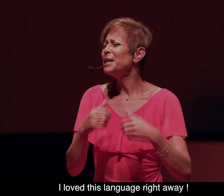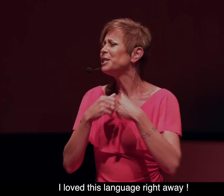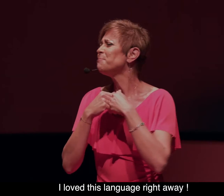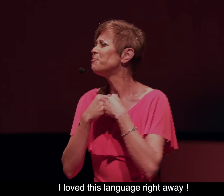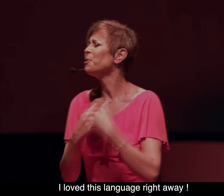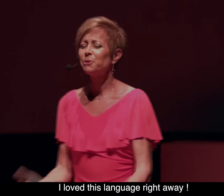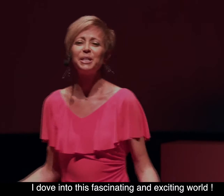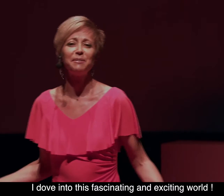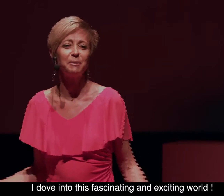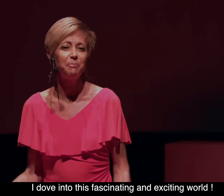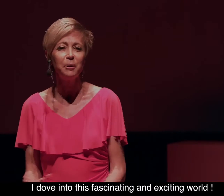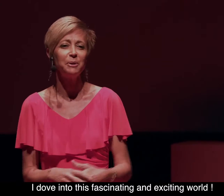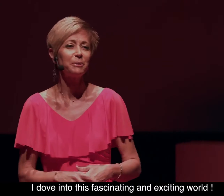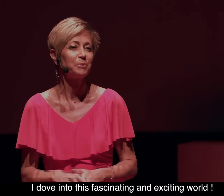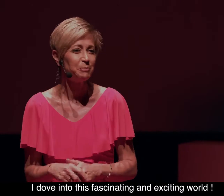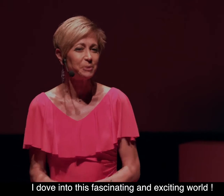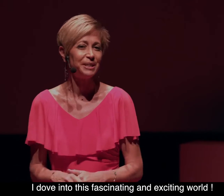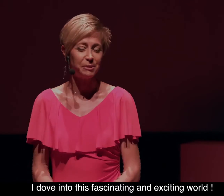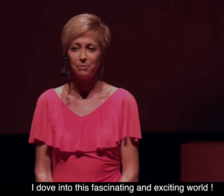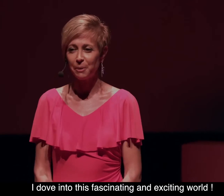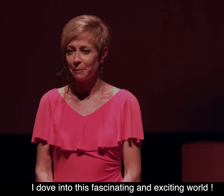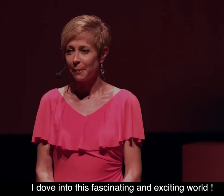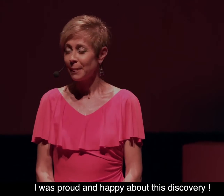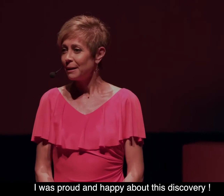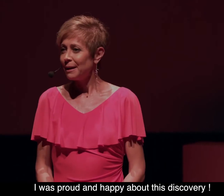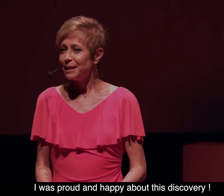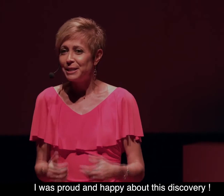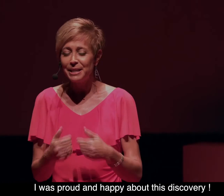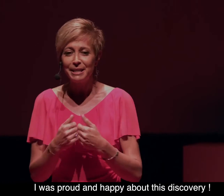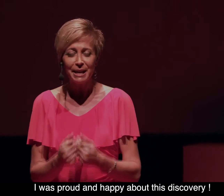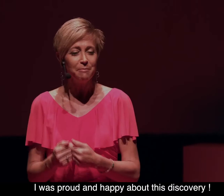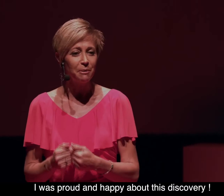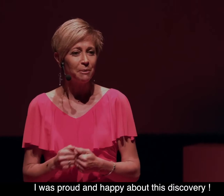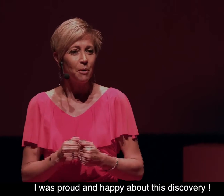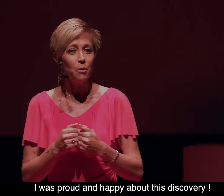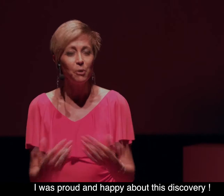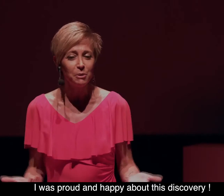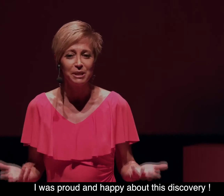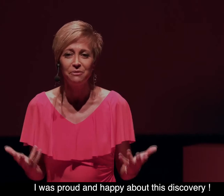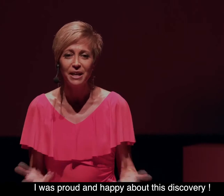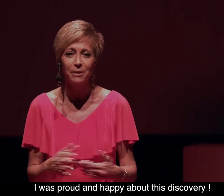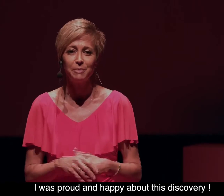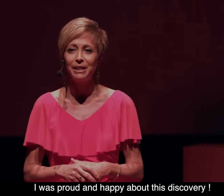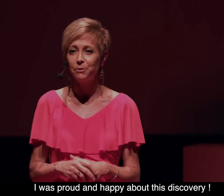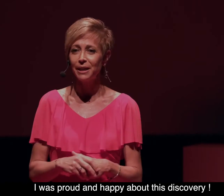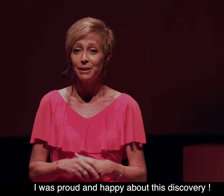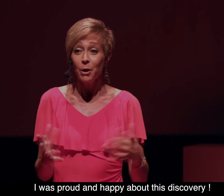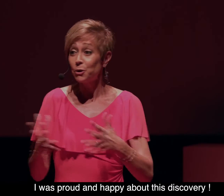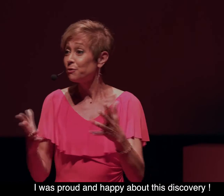j'ai plongé avec bonheur dans le monde des sourds. Et j'étais tellement heureuse et fière de ma découverte que je